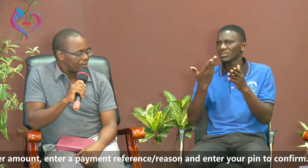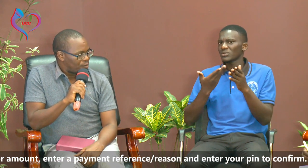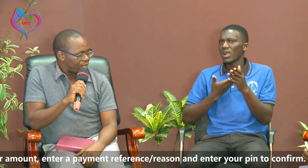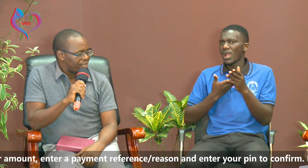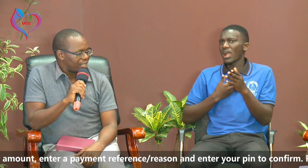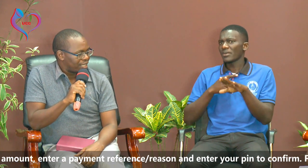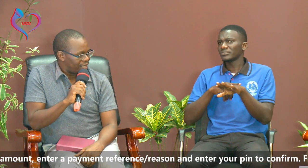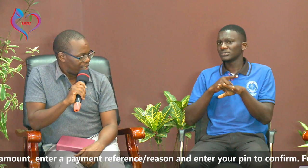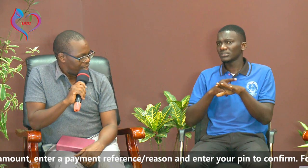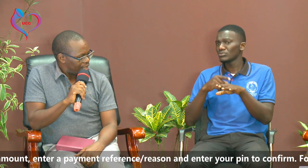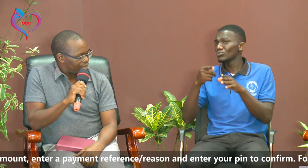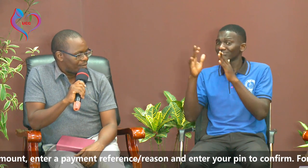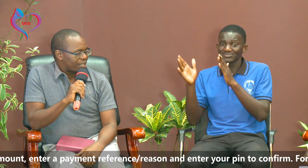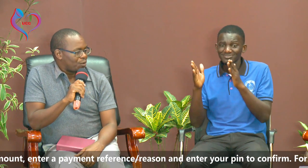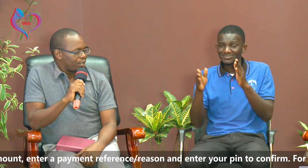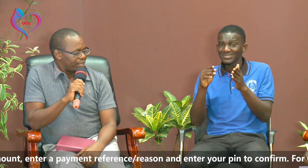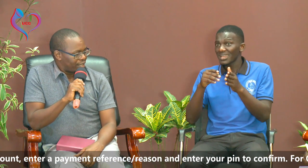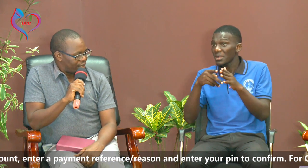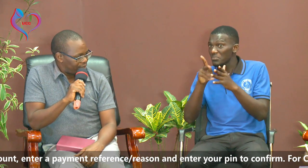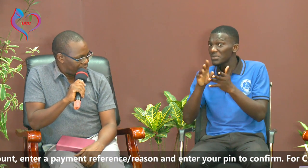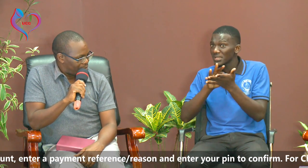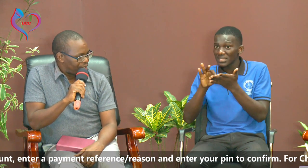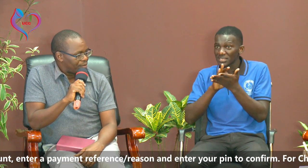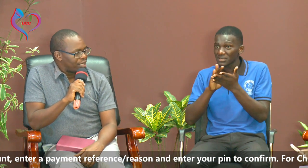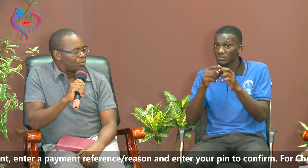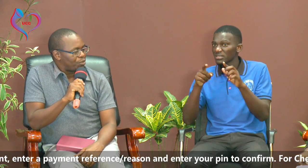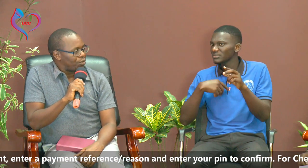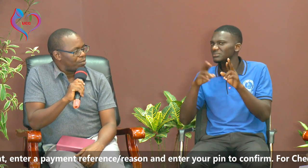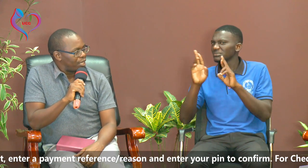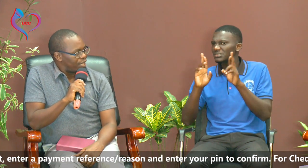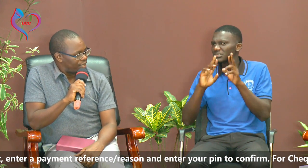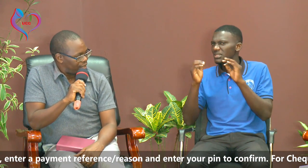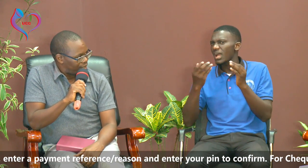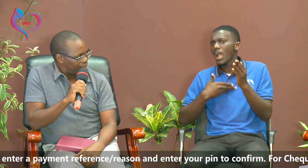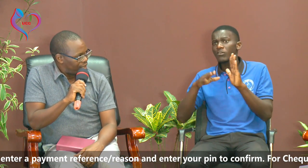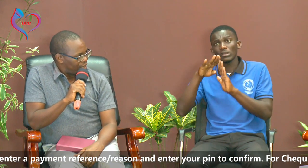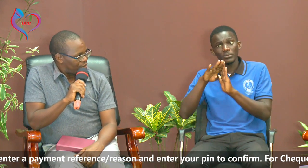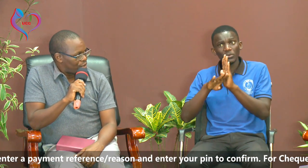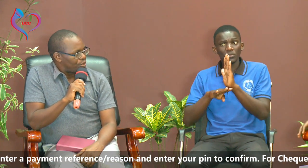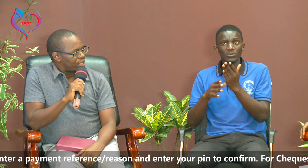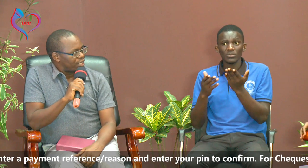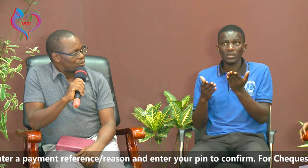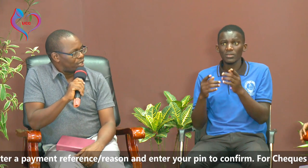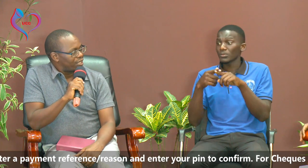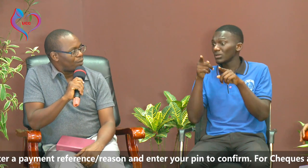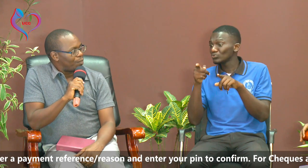ebiri wanneetegekedde. Nze mba saako etegekedde. Mba nina byenna ku programu yange. Gwengo netegekedde twogere saawa